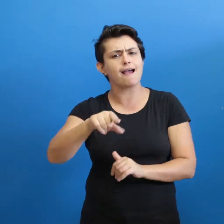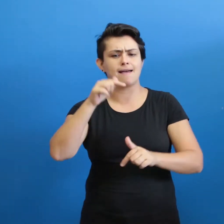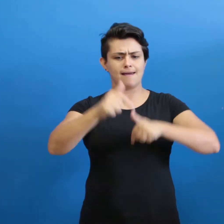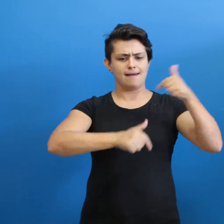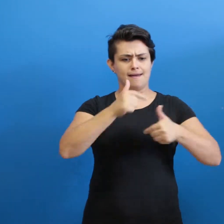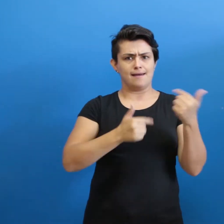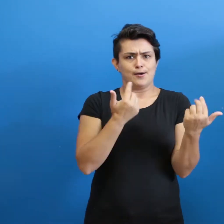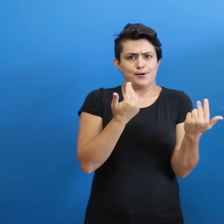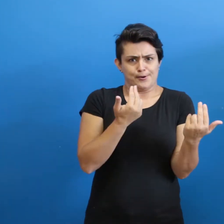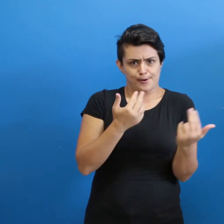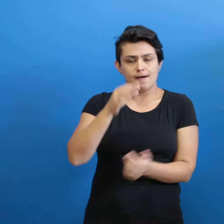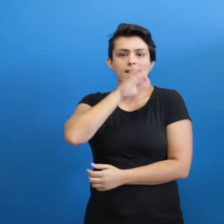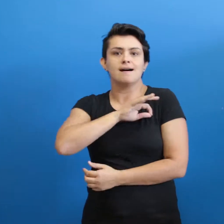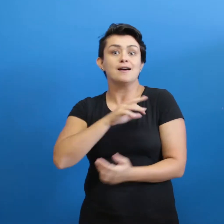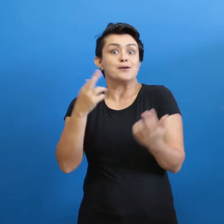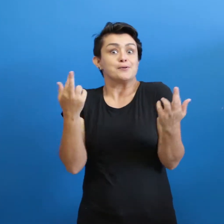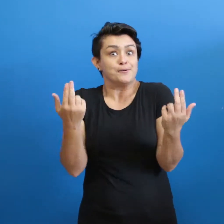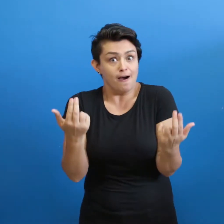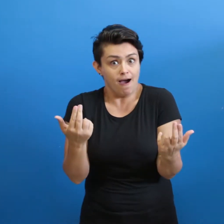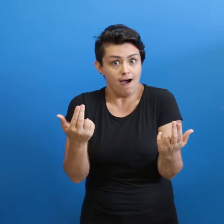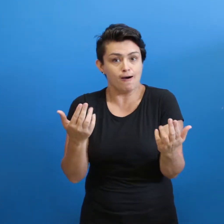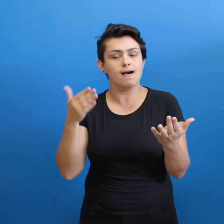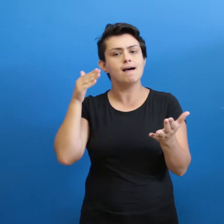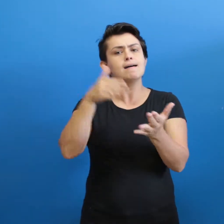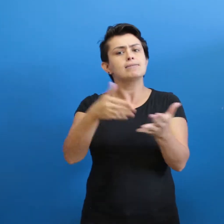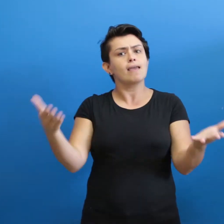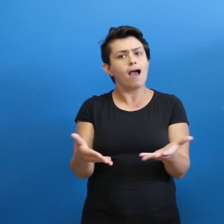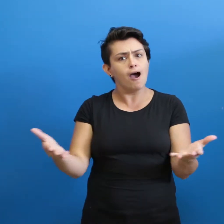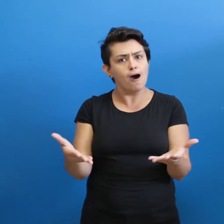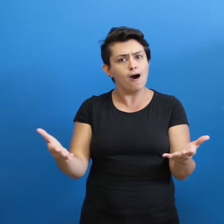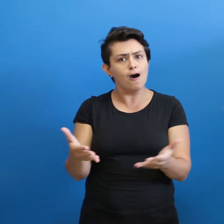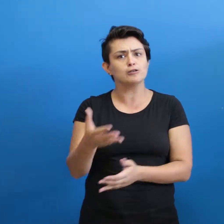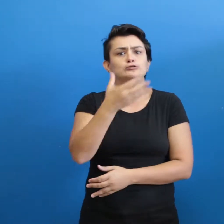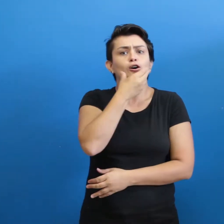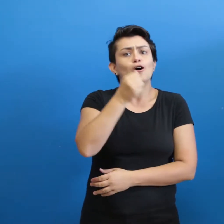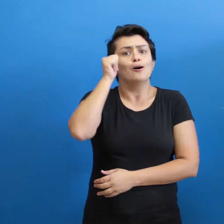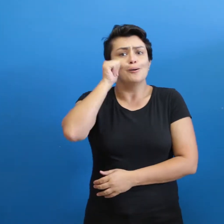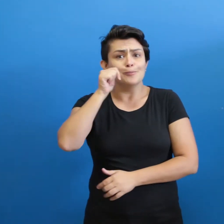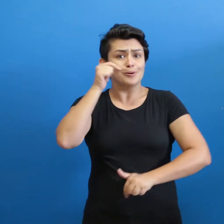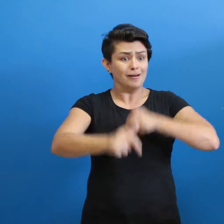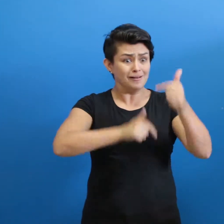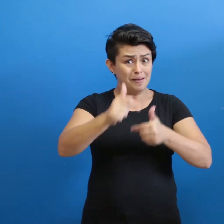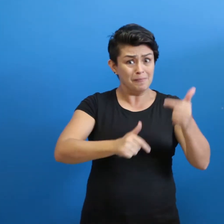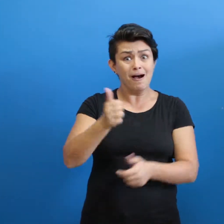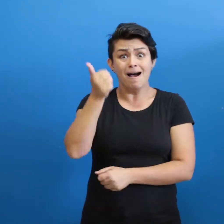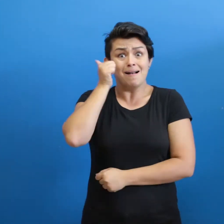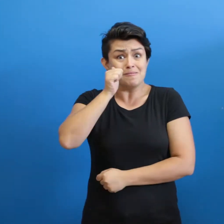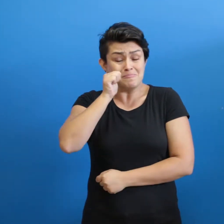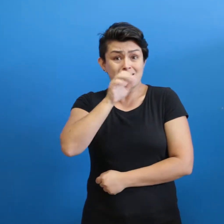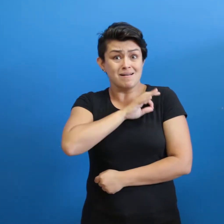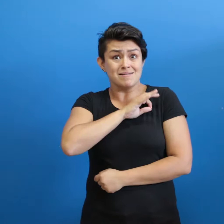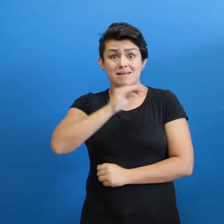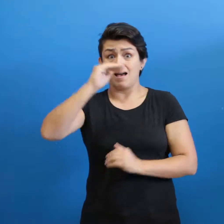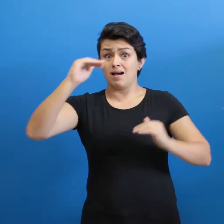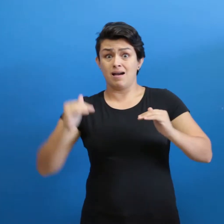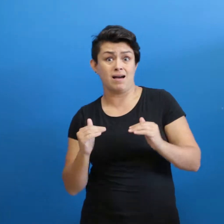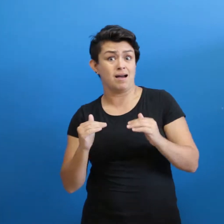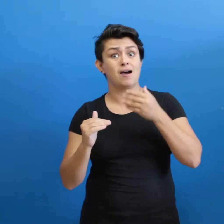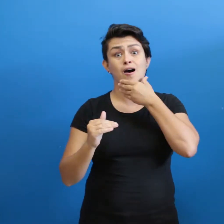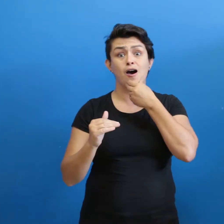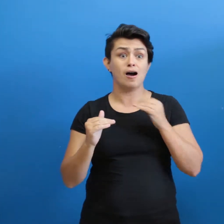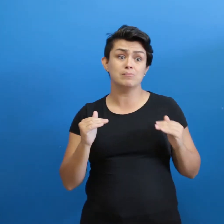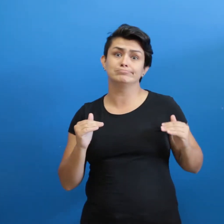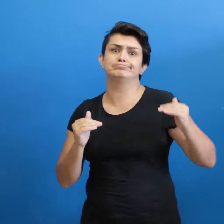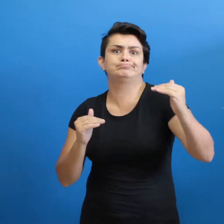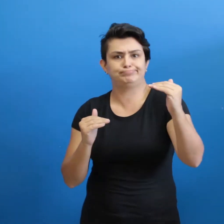Até hoje as mulheres trabalham tanto quanto os homens e não têm o mesmo salário. Então essa é uma luta que já passou do século XIX, já